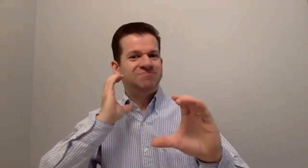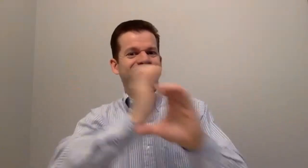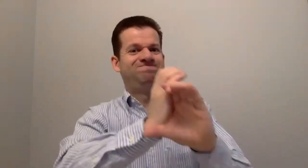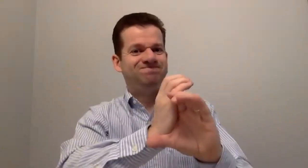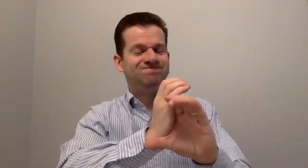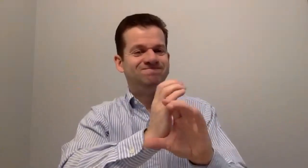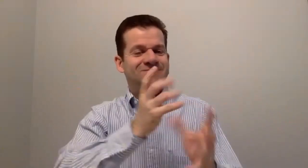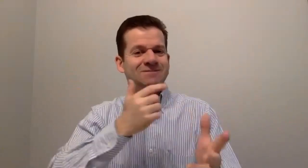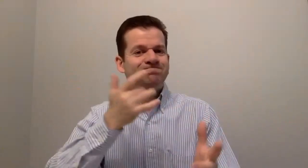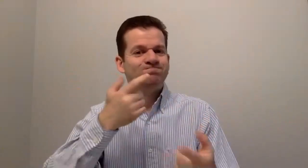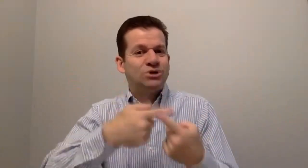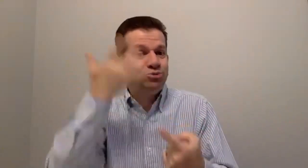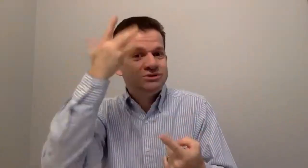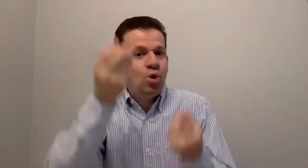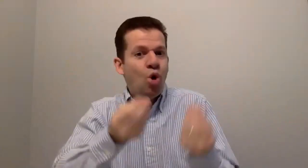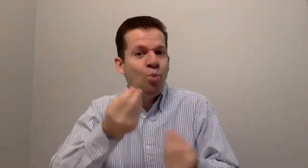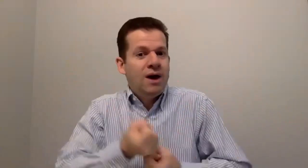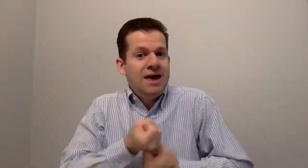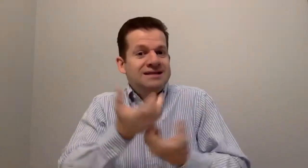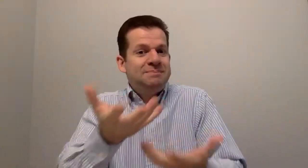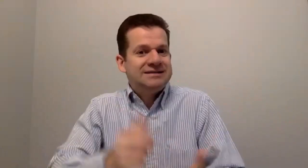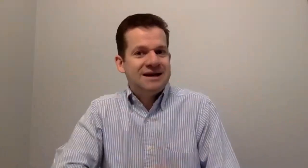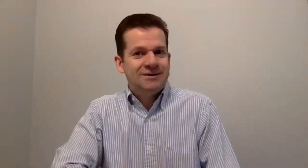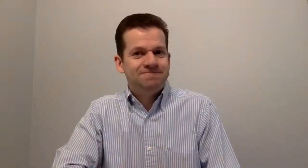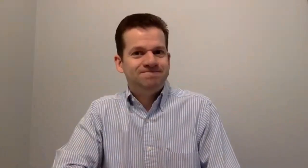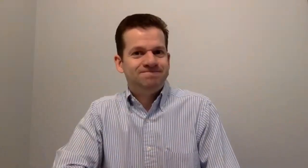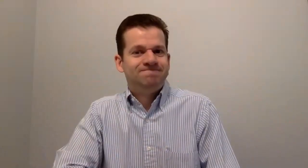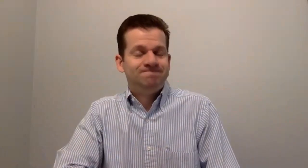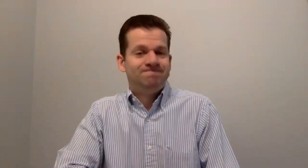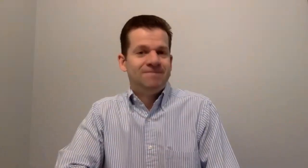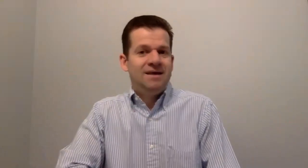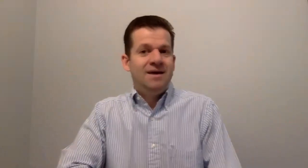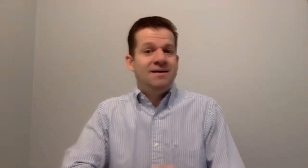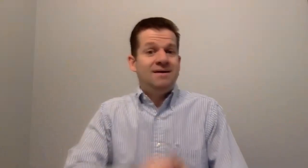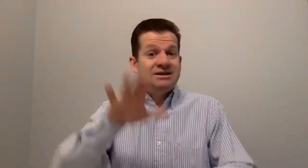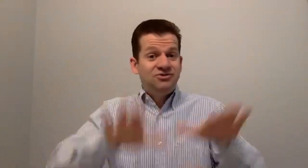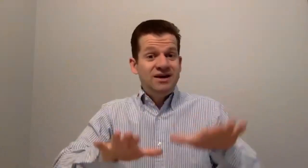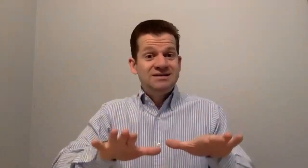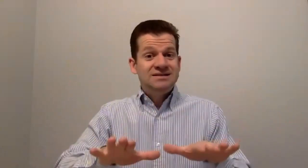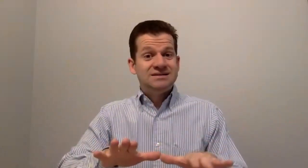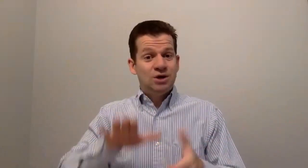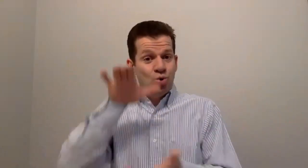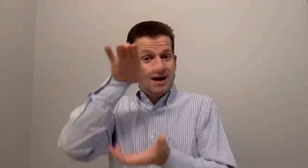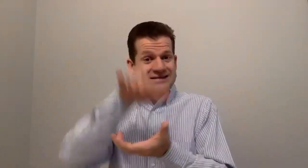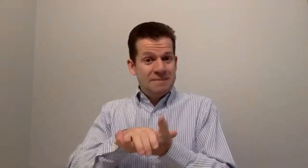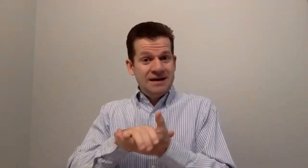aí, porque eu não sei como expressar. E às vezes, o